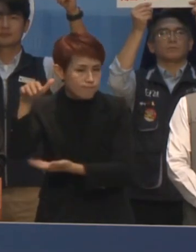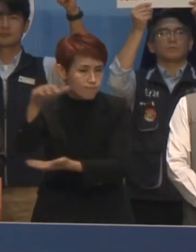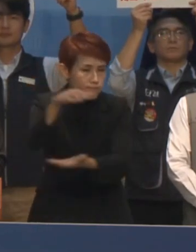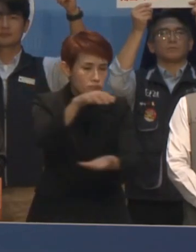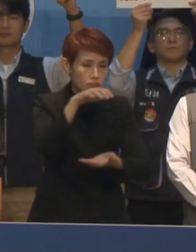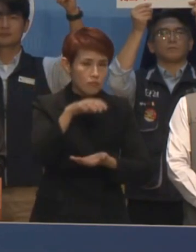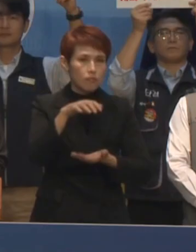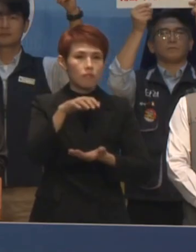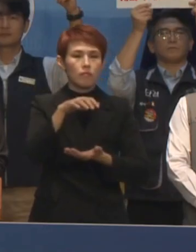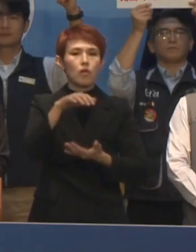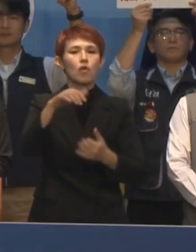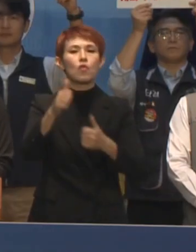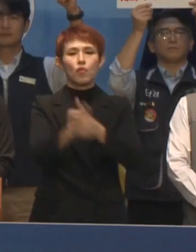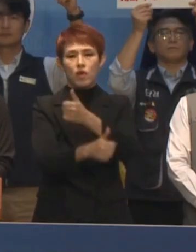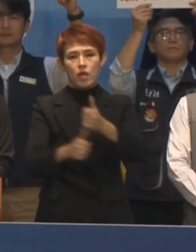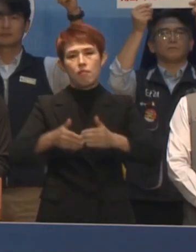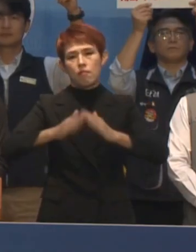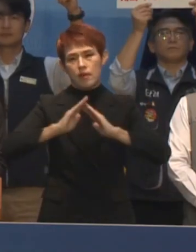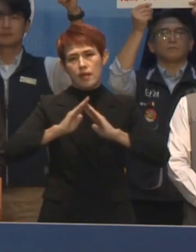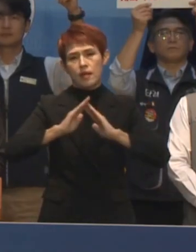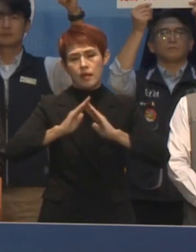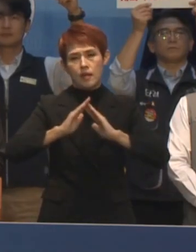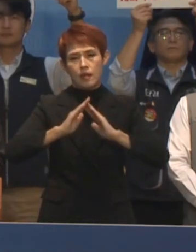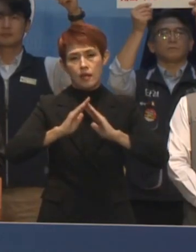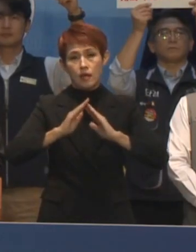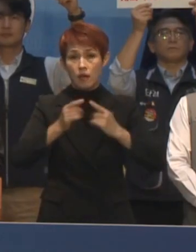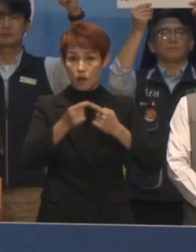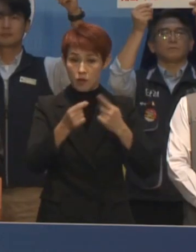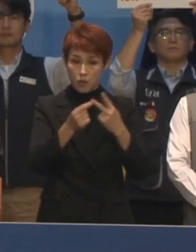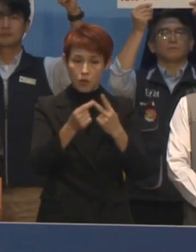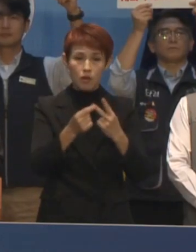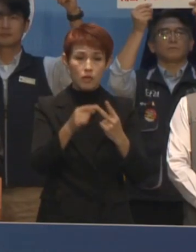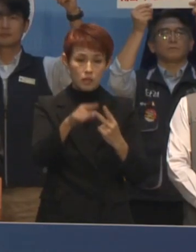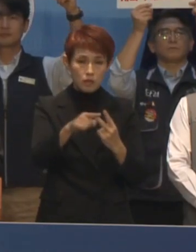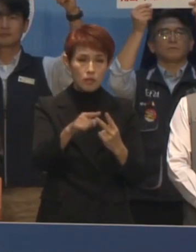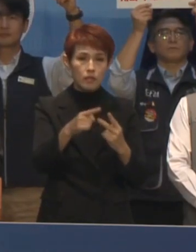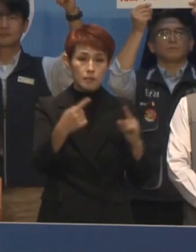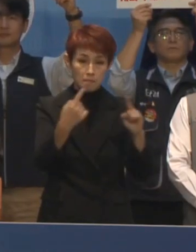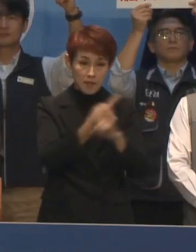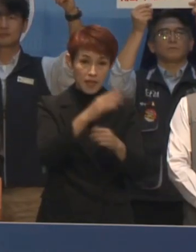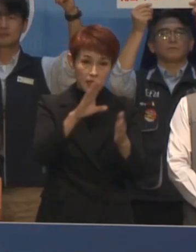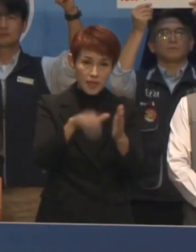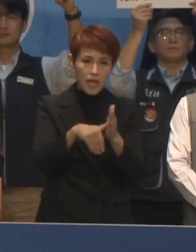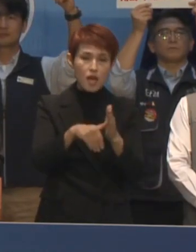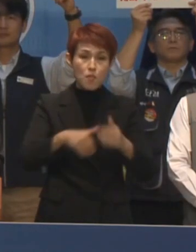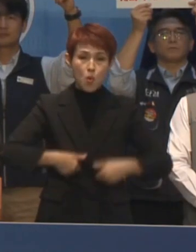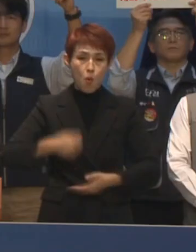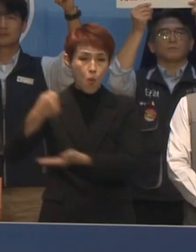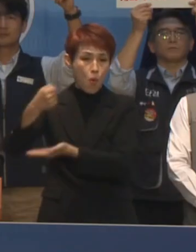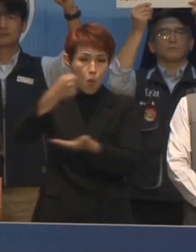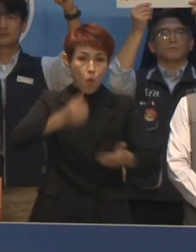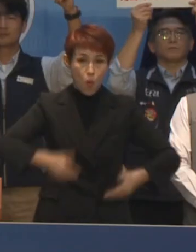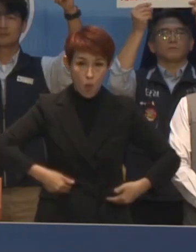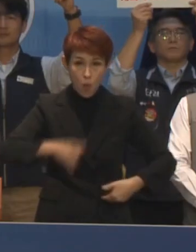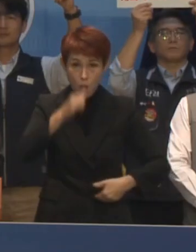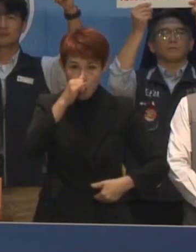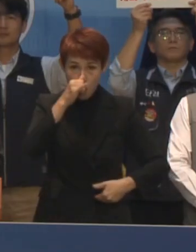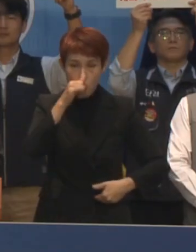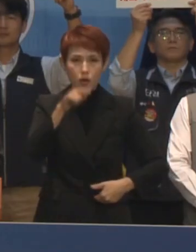정의로운 전환위원회 설치와 전환 과정에 필요한 지원 기금 조성을 명시하겠다는 점에서